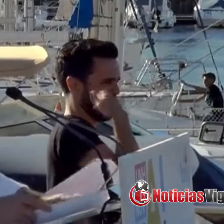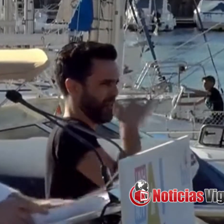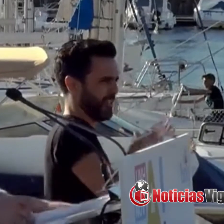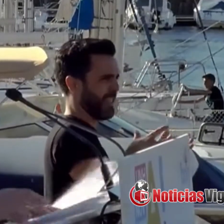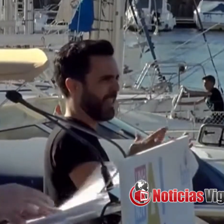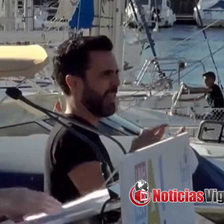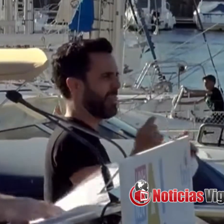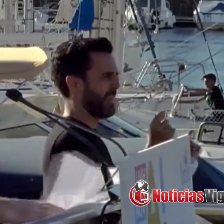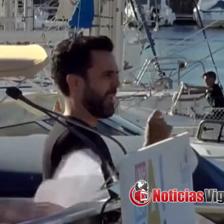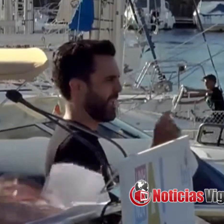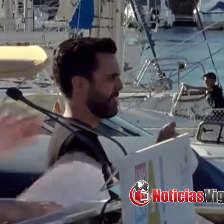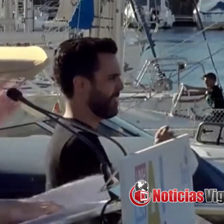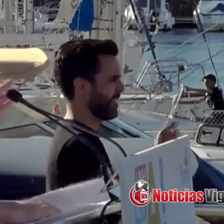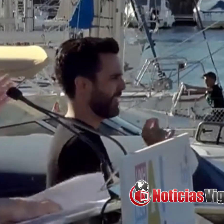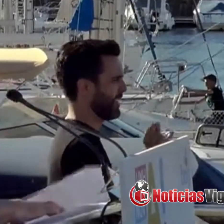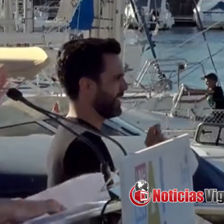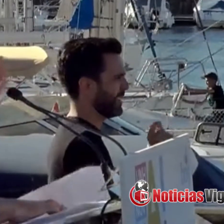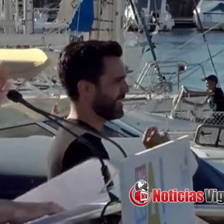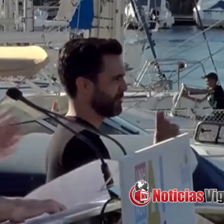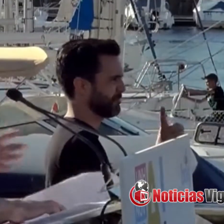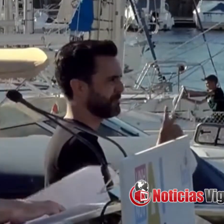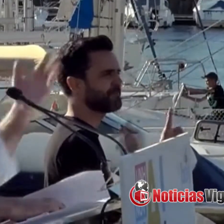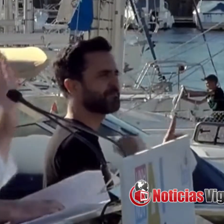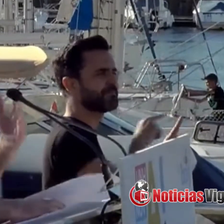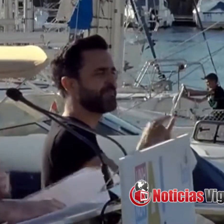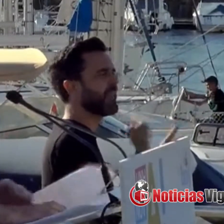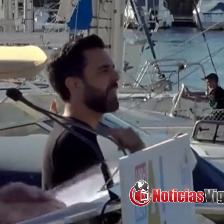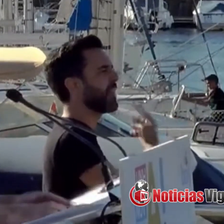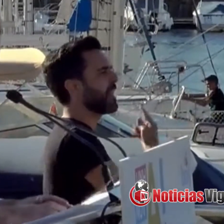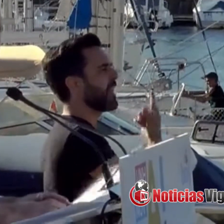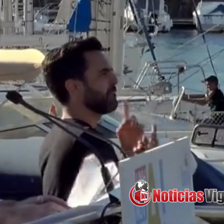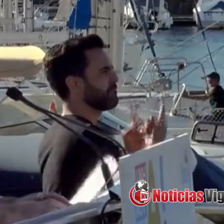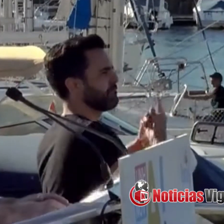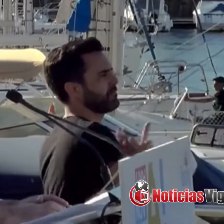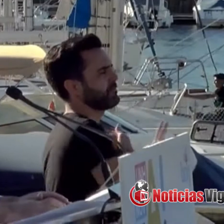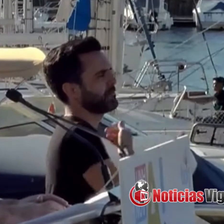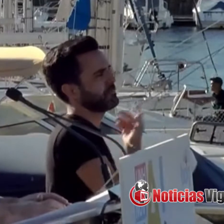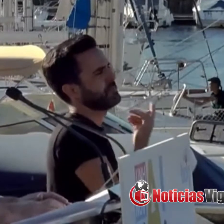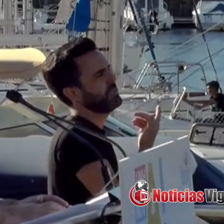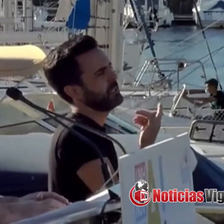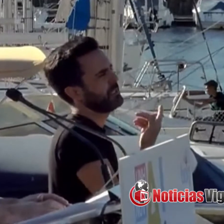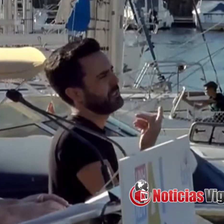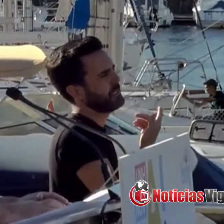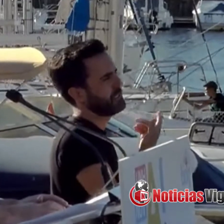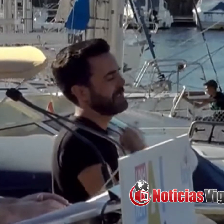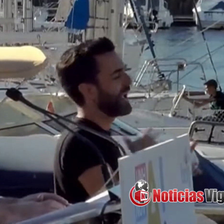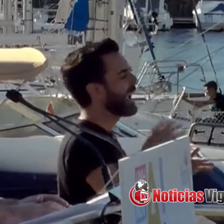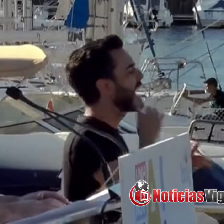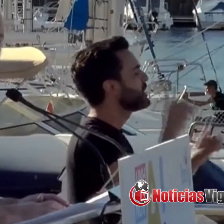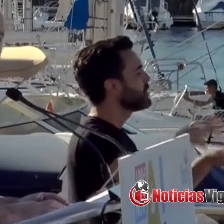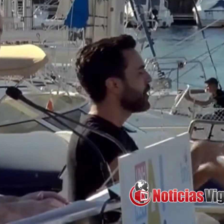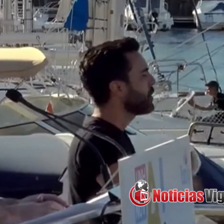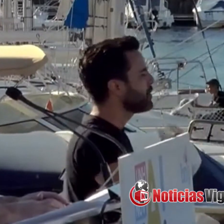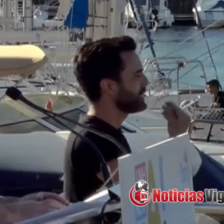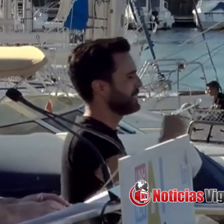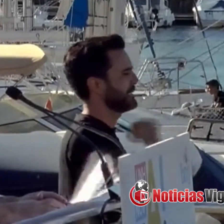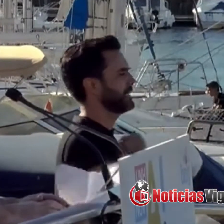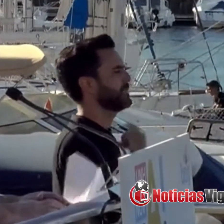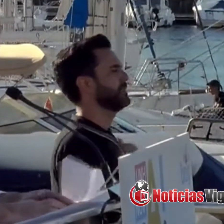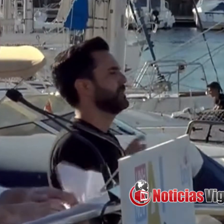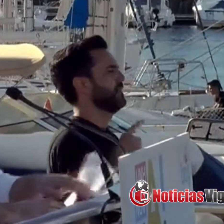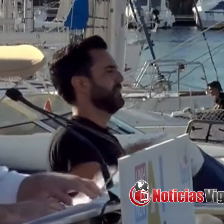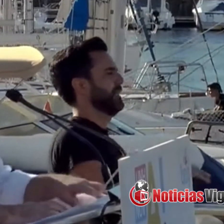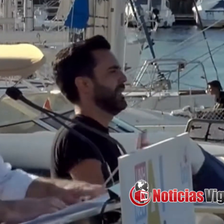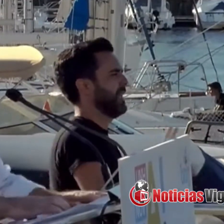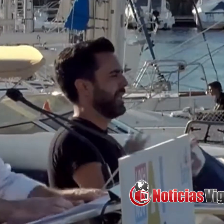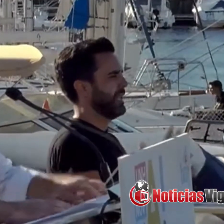todos os coitastes, decían que se chegaban á presidencia se comprometían a iniciar a intervención de Alcoa. Que pena que